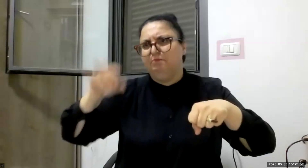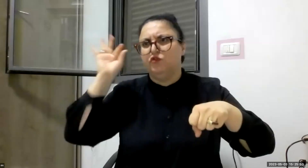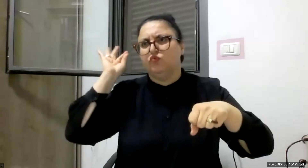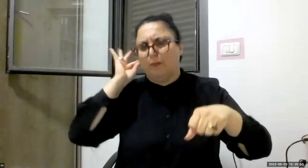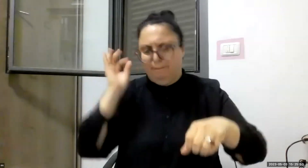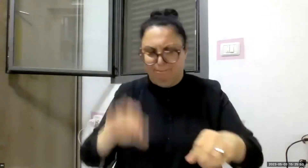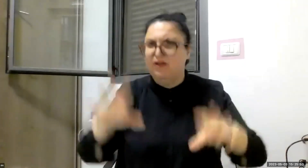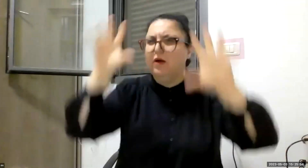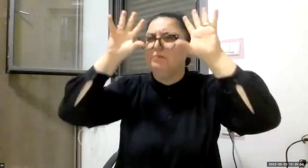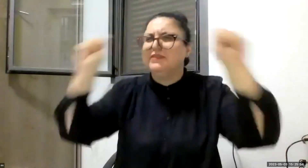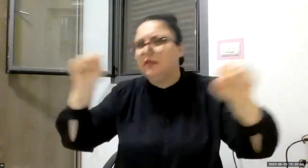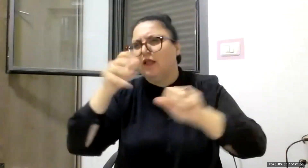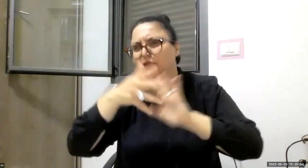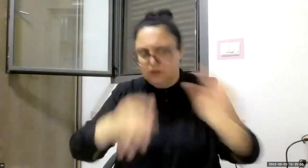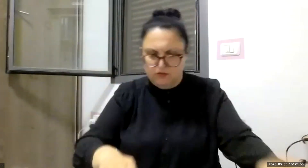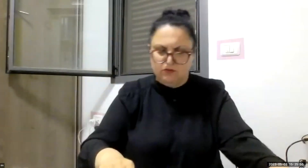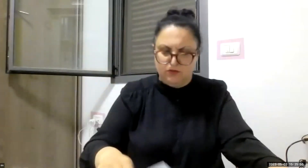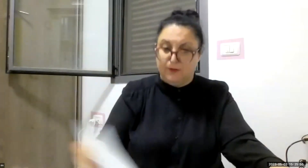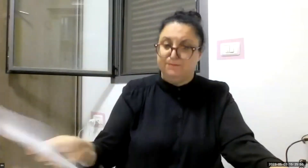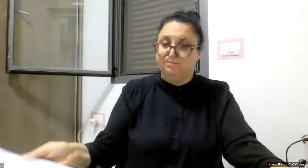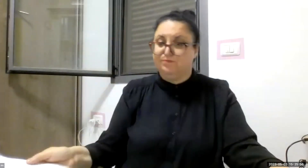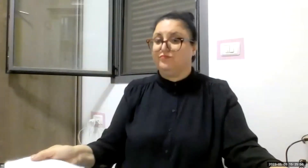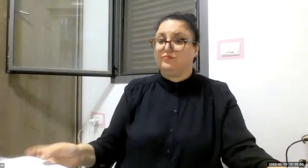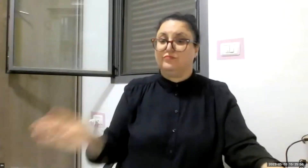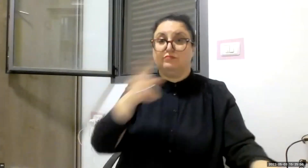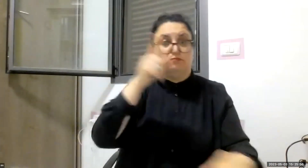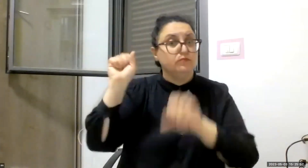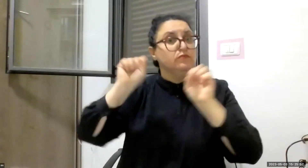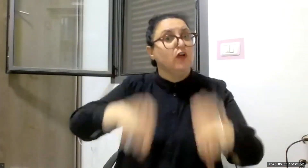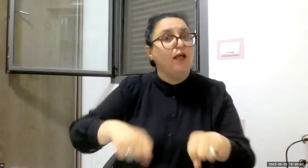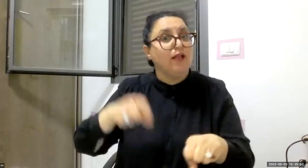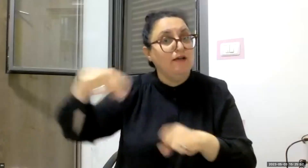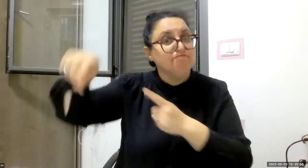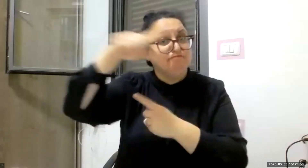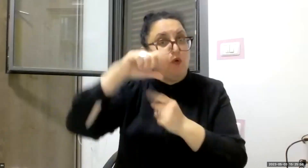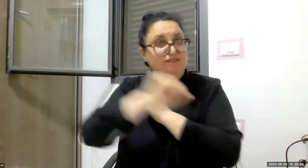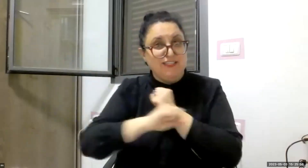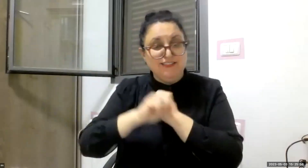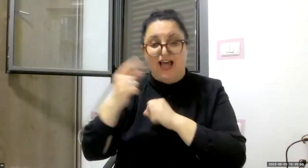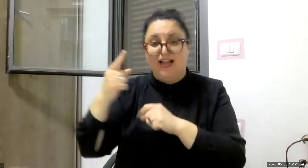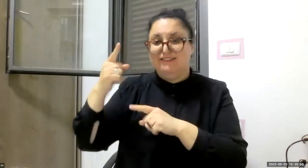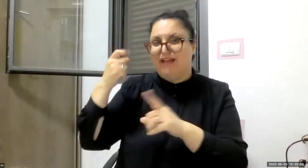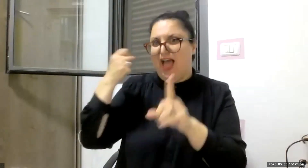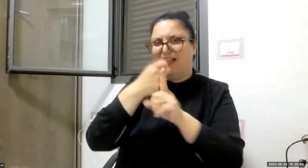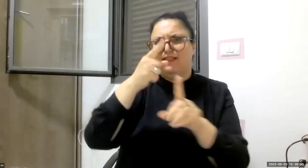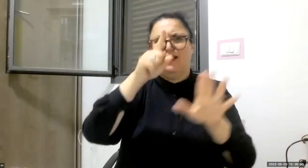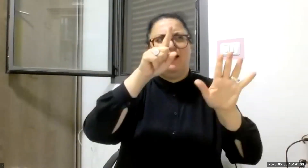הנסיעים בה הנסיעים בה היו שומעים ו... ו...